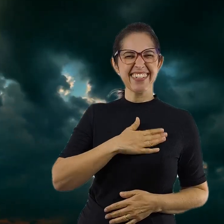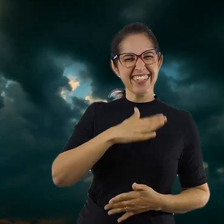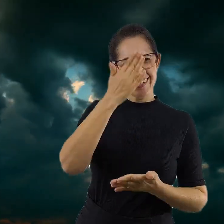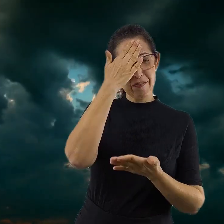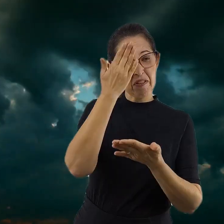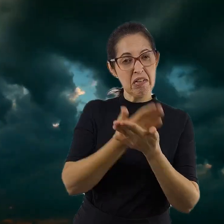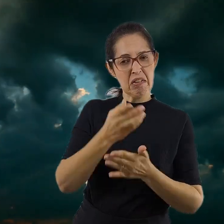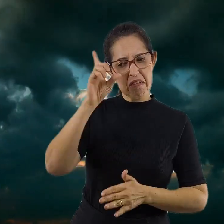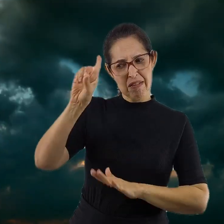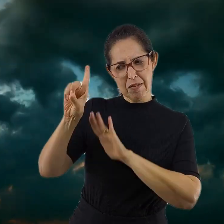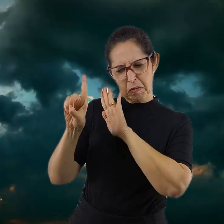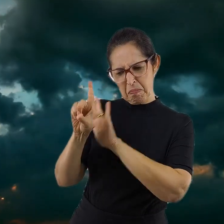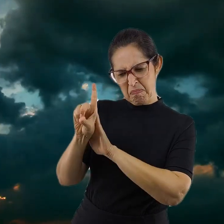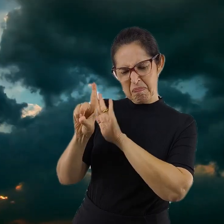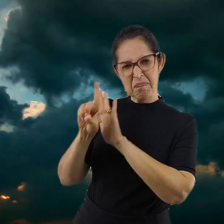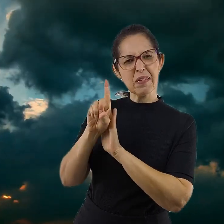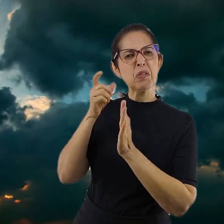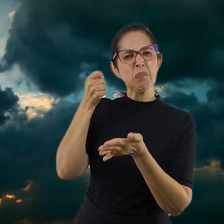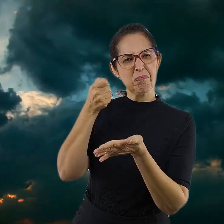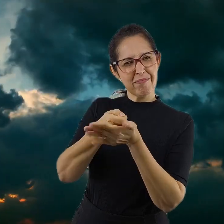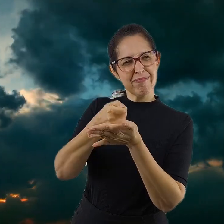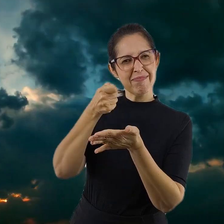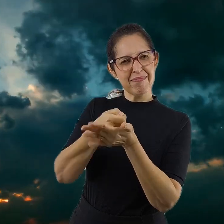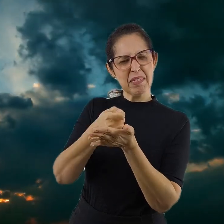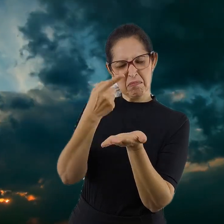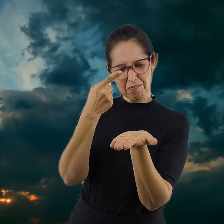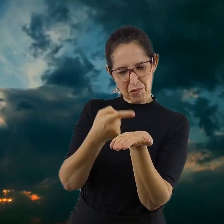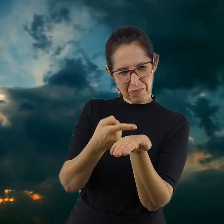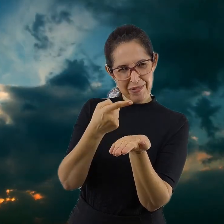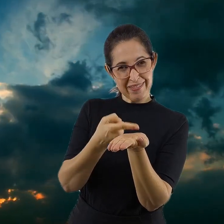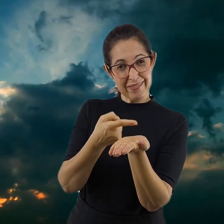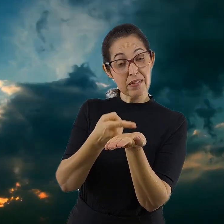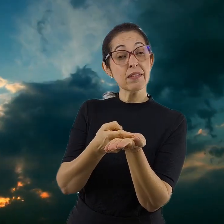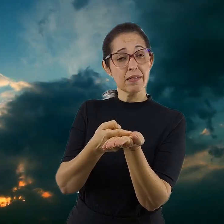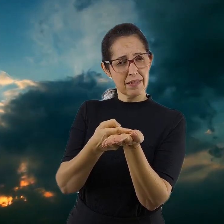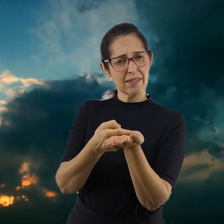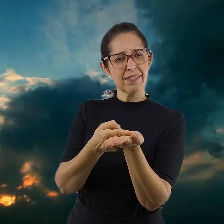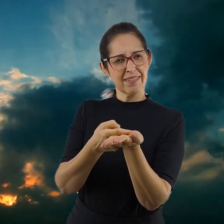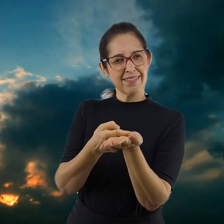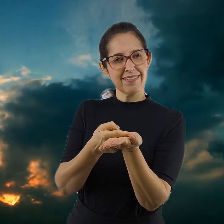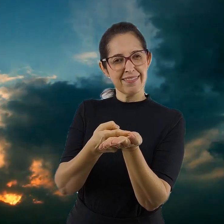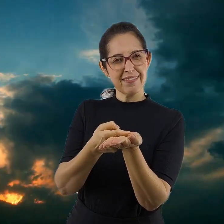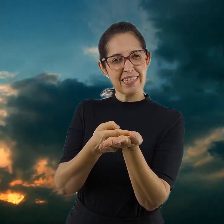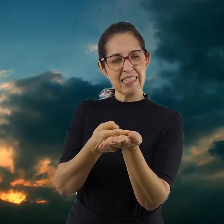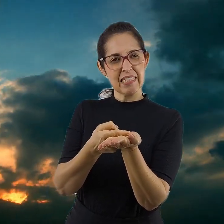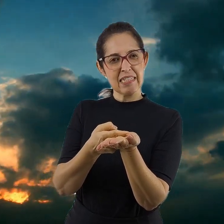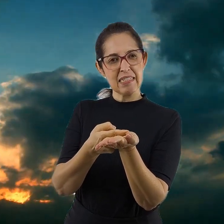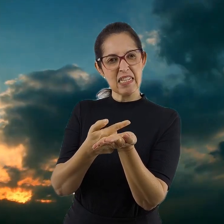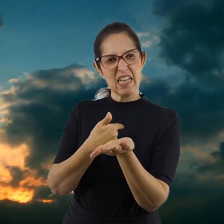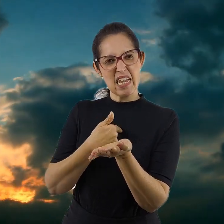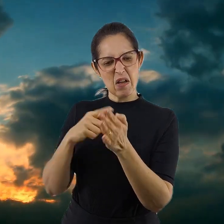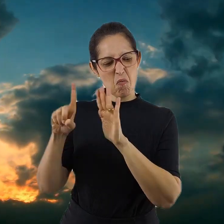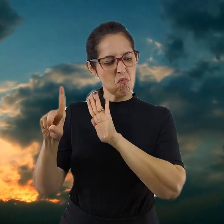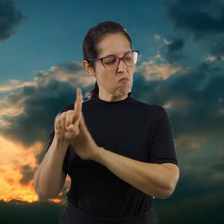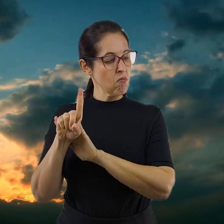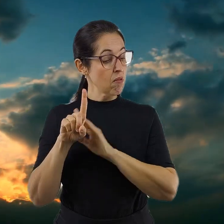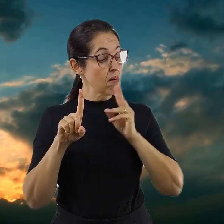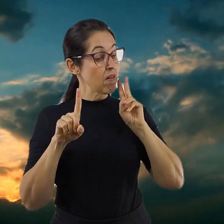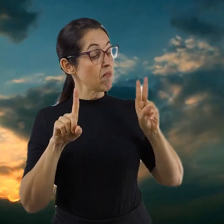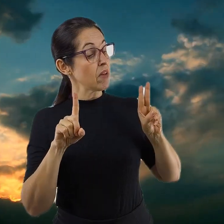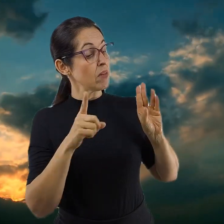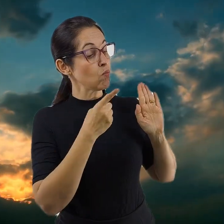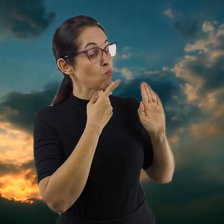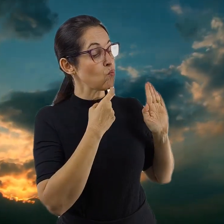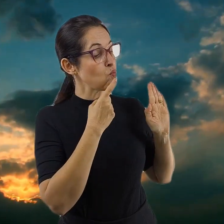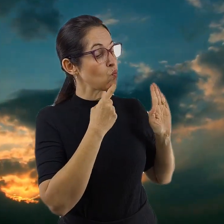estava empenhada. Meus irmãos, Deus tem uma palavra empenhada. Vendo eu o sangue, eu